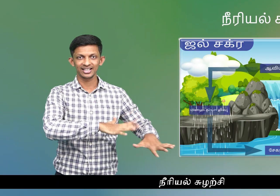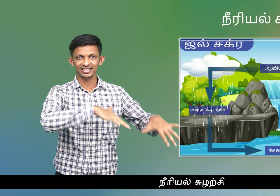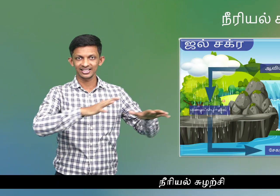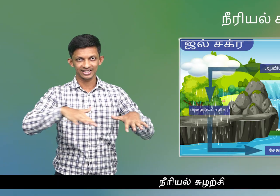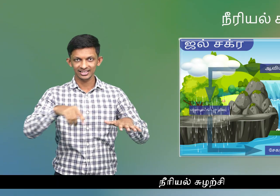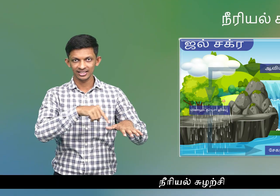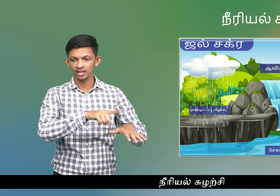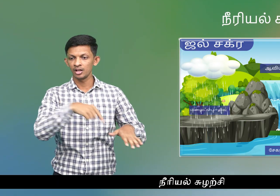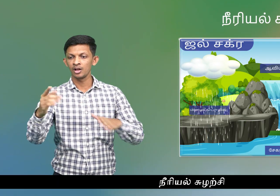நீரியல் சுழற்சி.